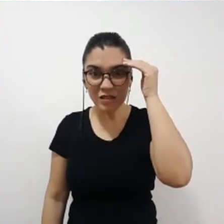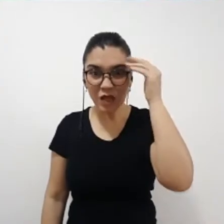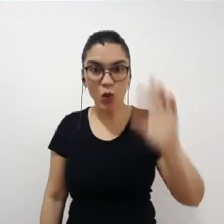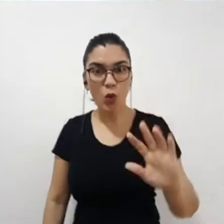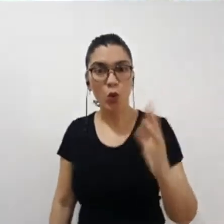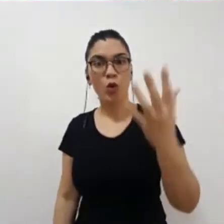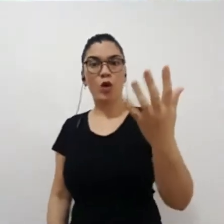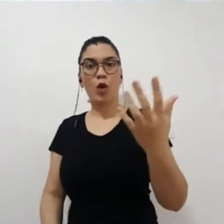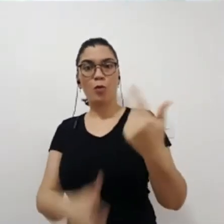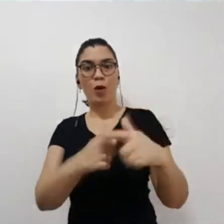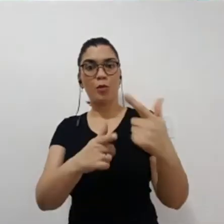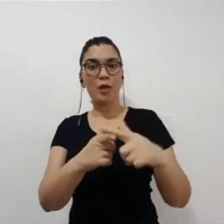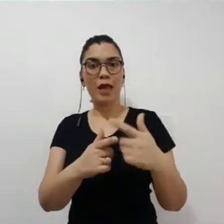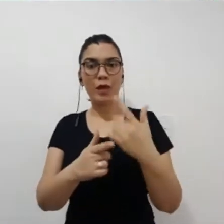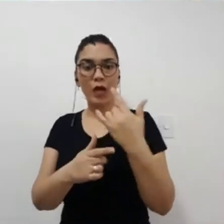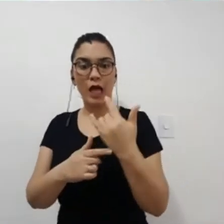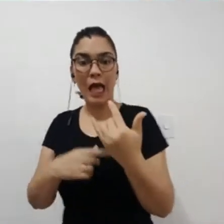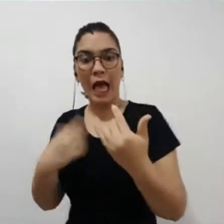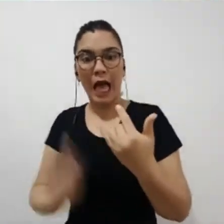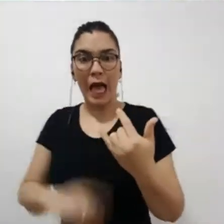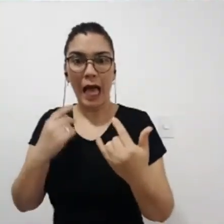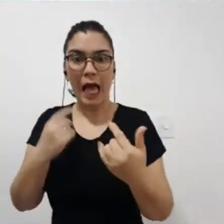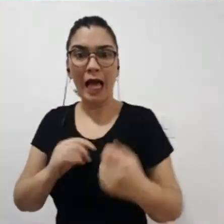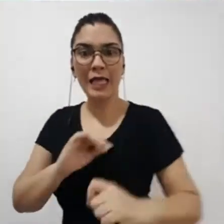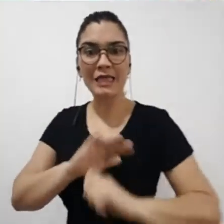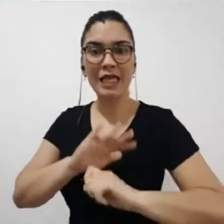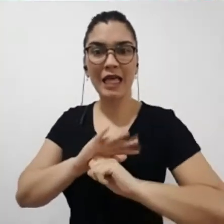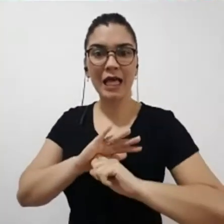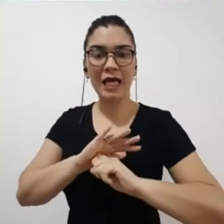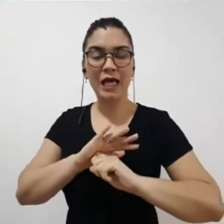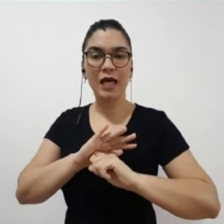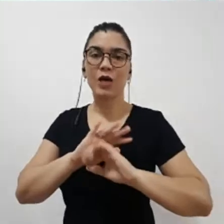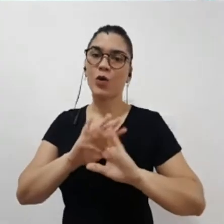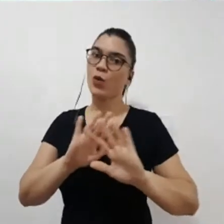E é por isso que ele diz que você é tentado quando é atraído